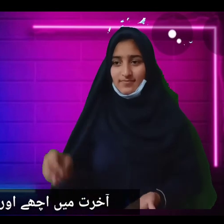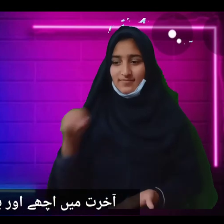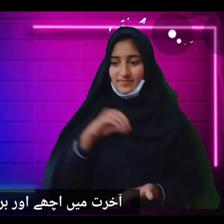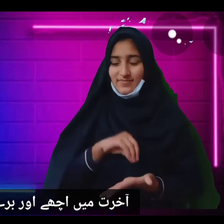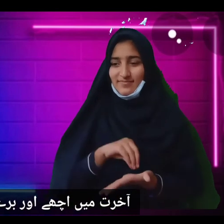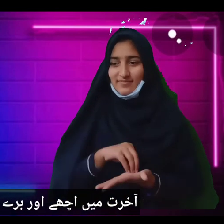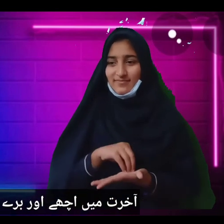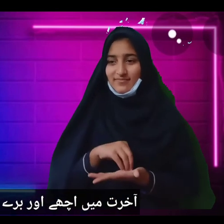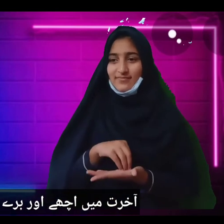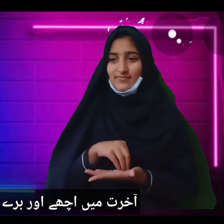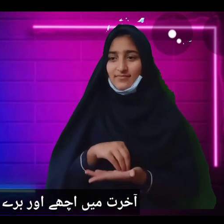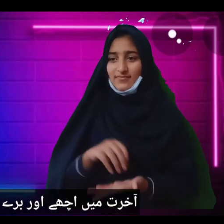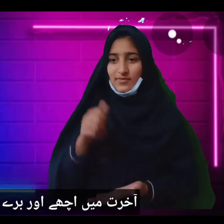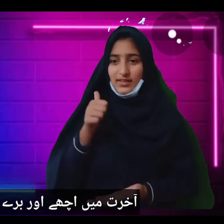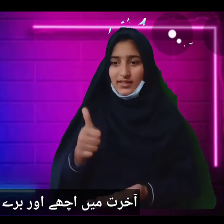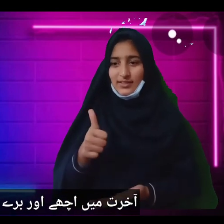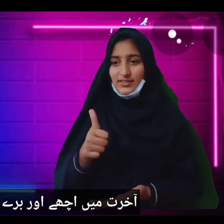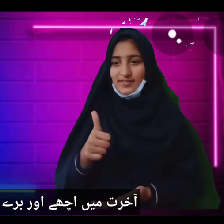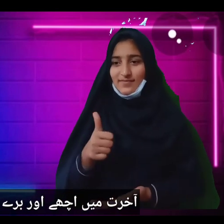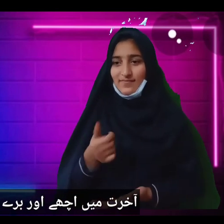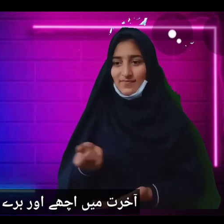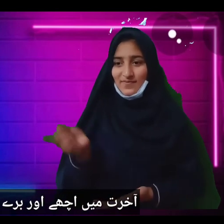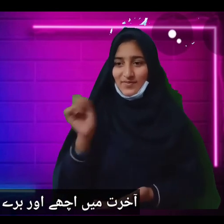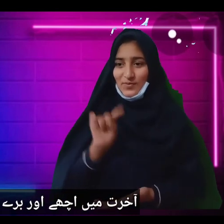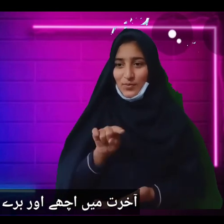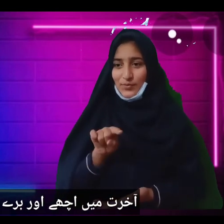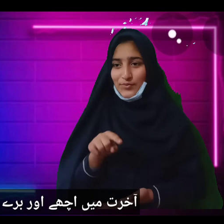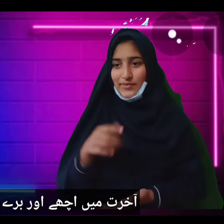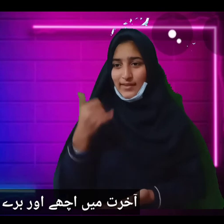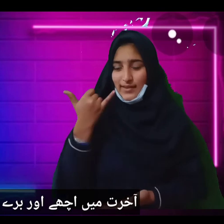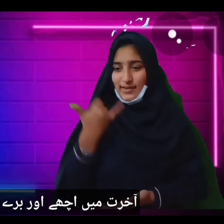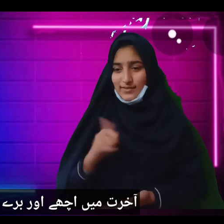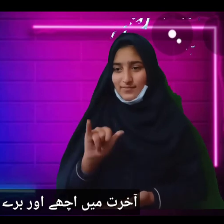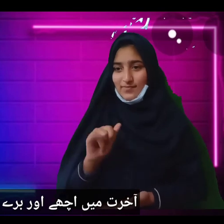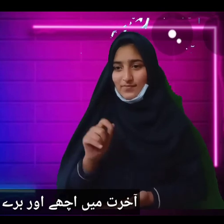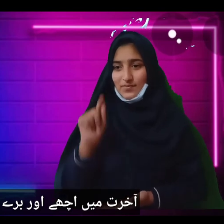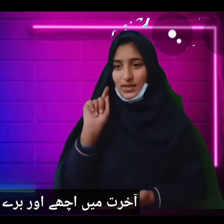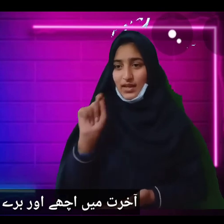में अच्छे और बुरे अमाल